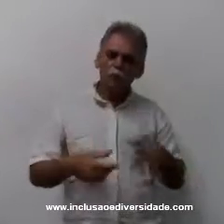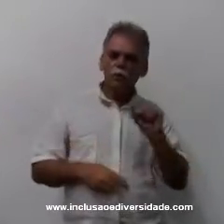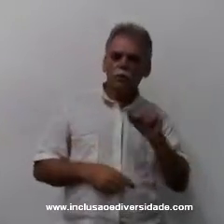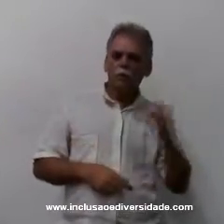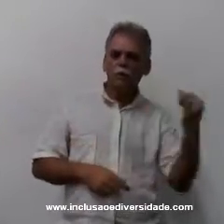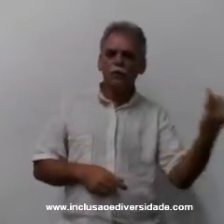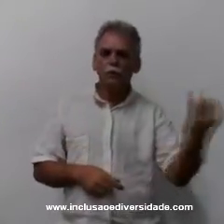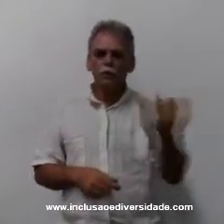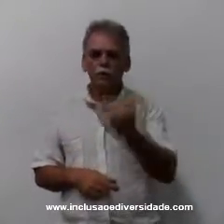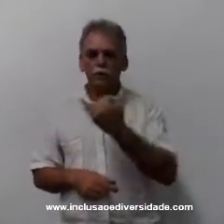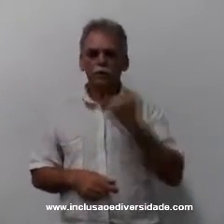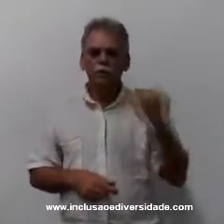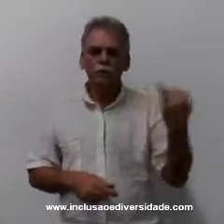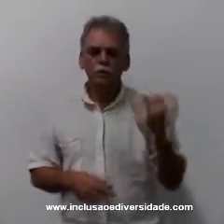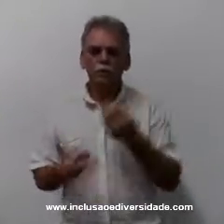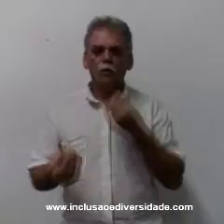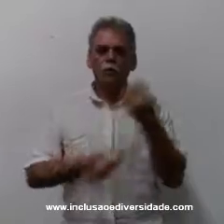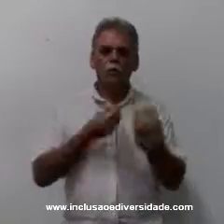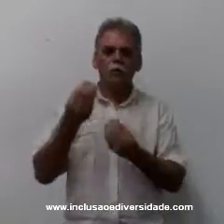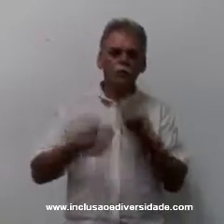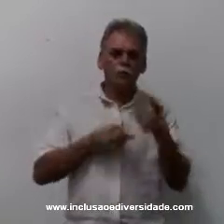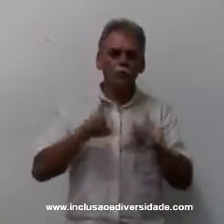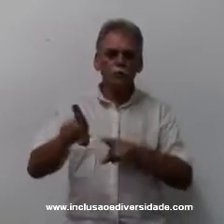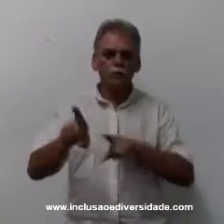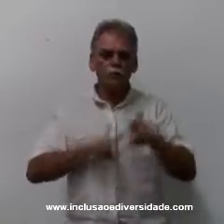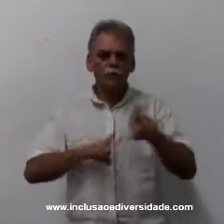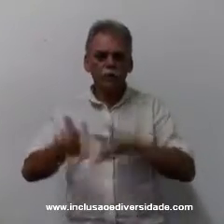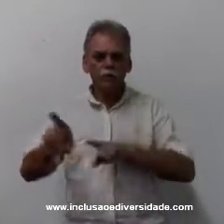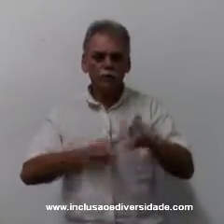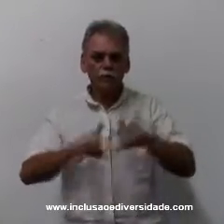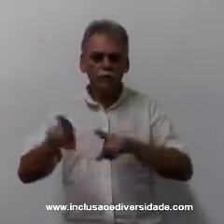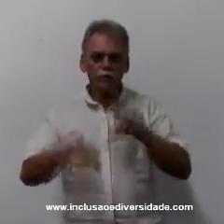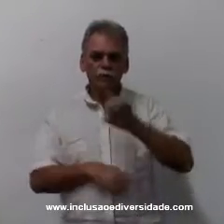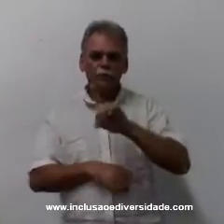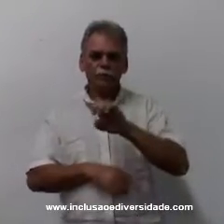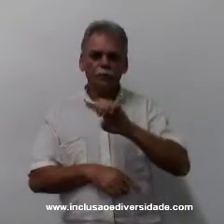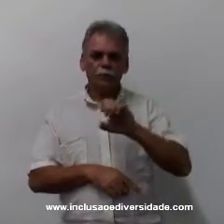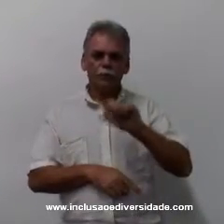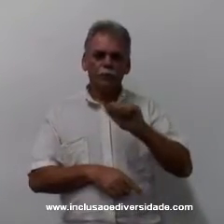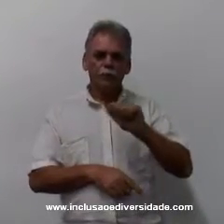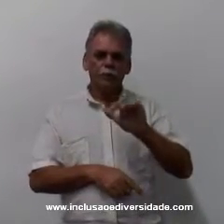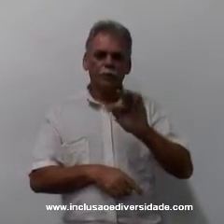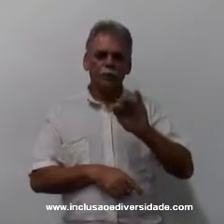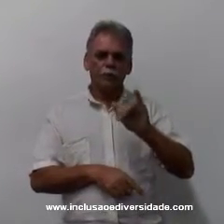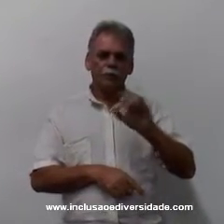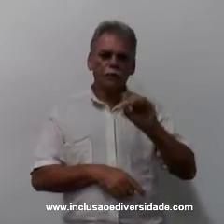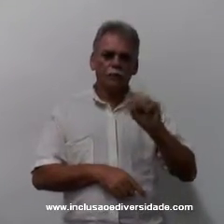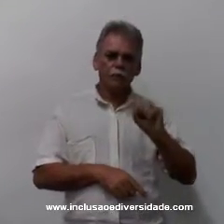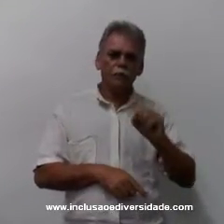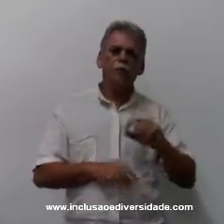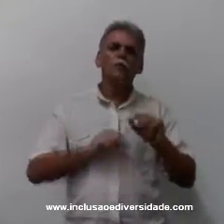dificuldades, qual a importância, os desafios e